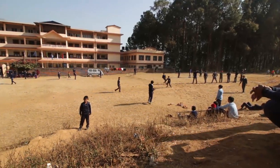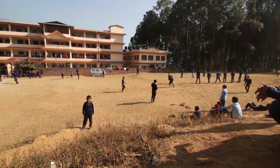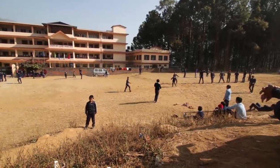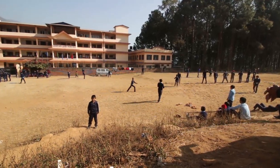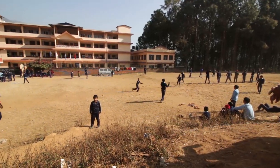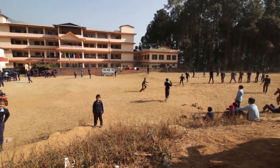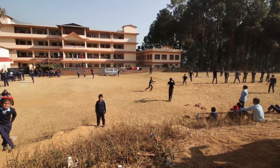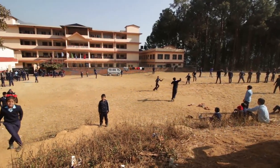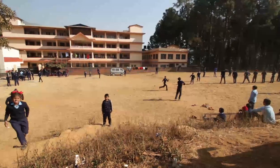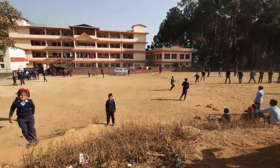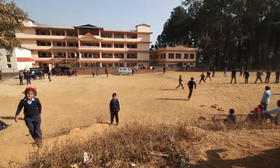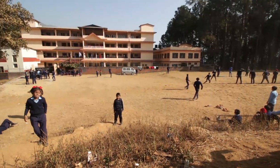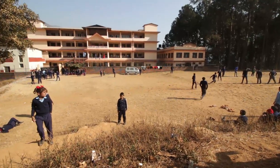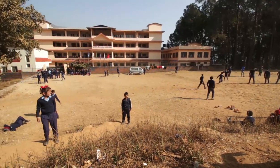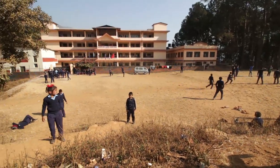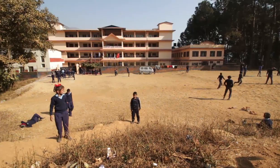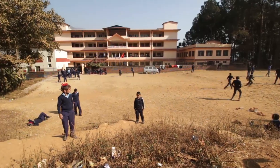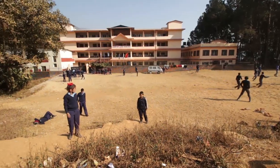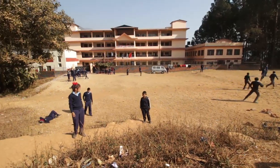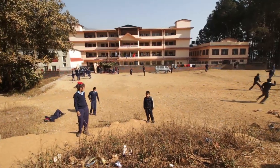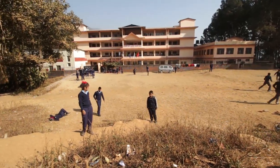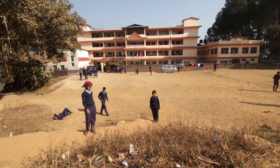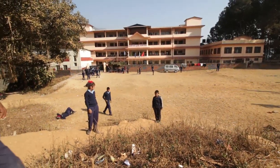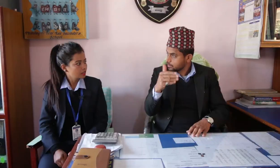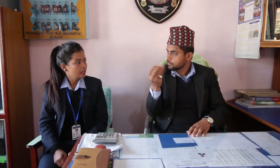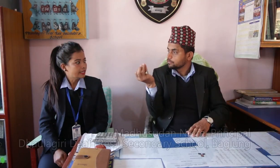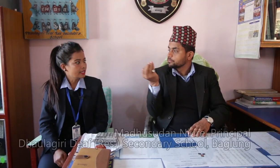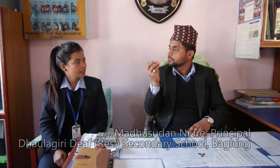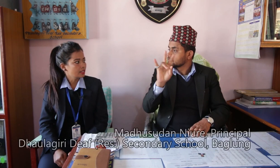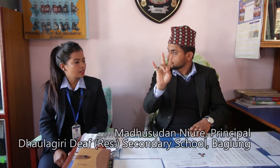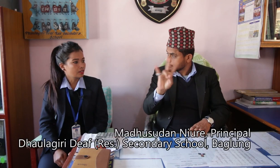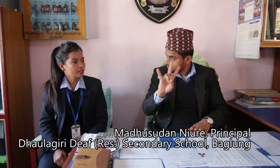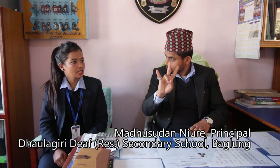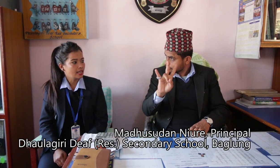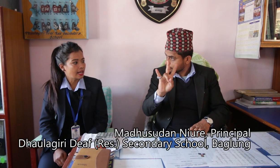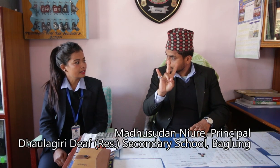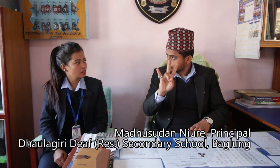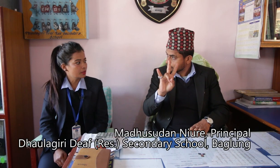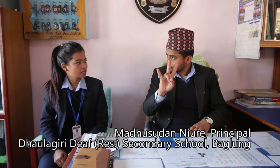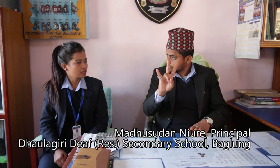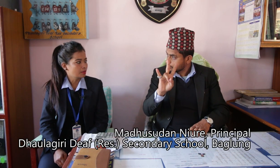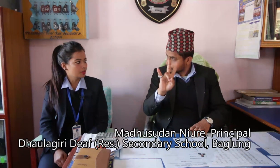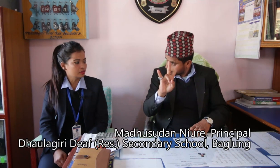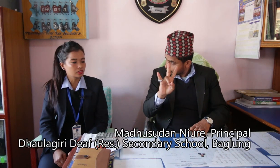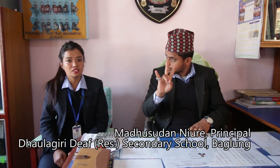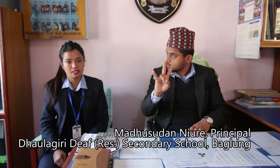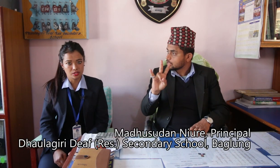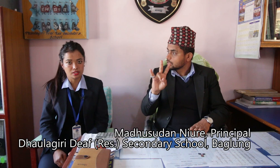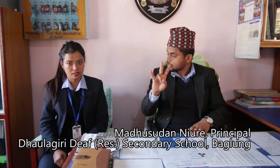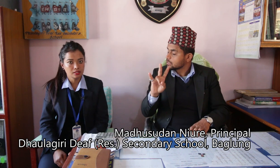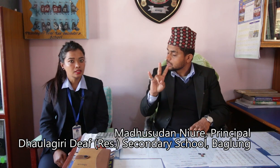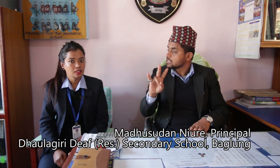प्रतियोगिताहरूमा पुरस्कृत हुन पनि सफल भएका छन्। यहाँ चाहिँ कक्षा 8 सम्म चाहिँ अब